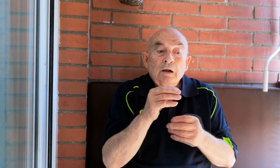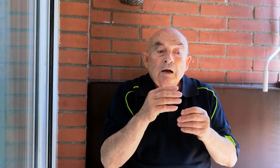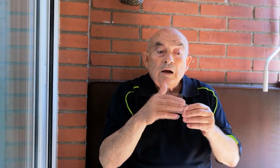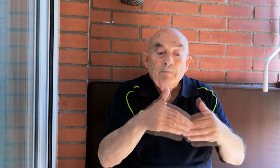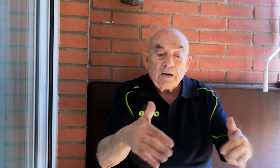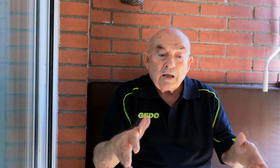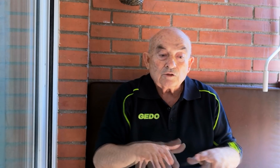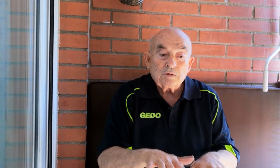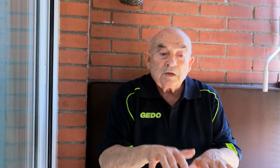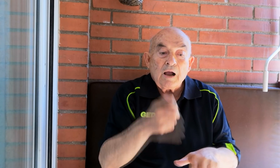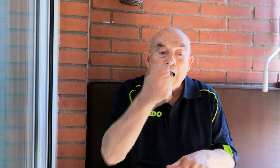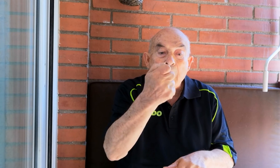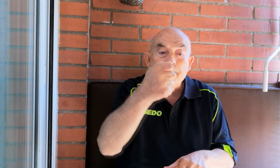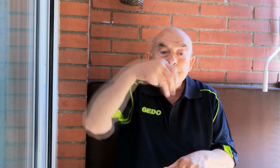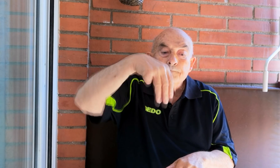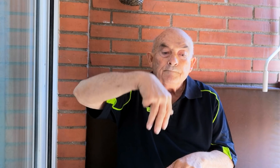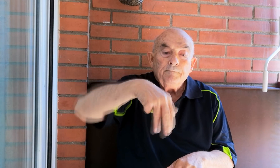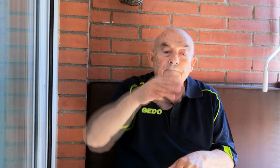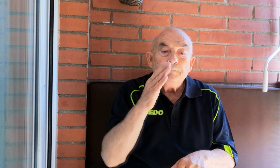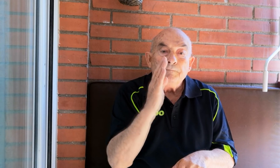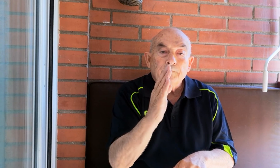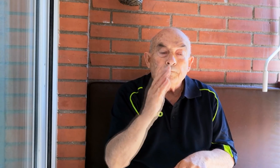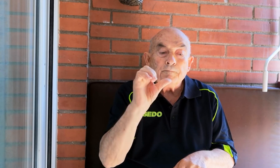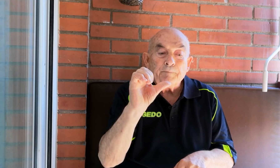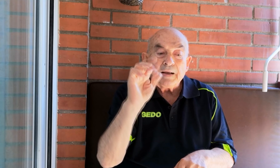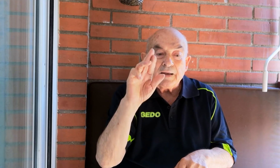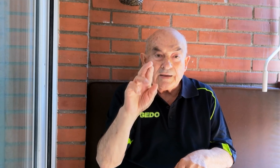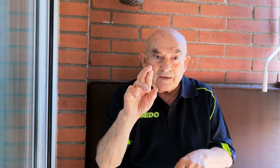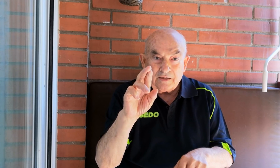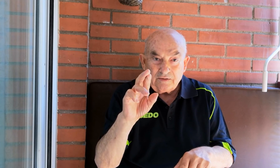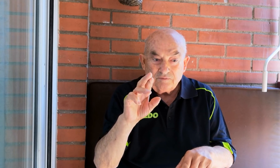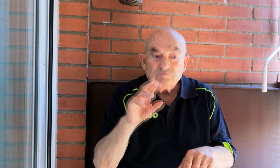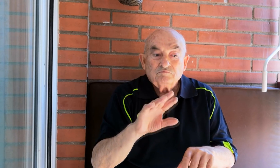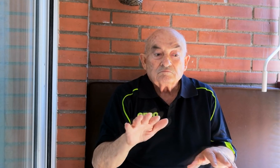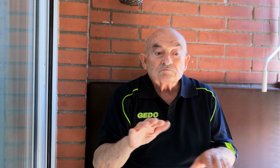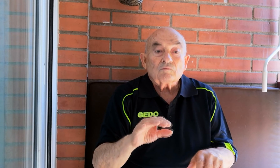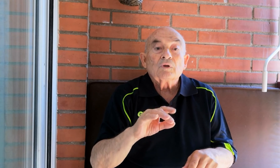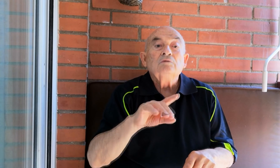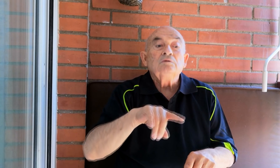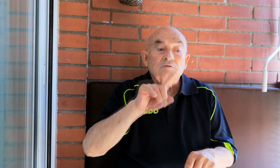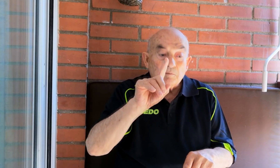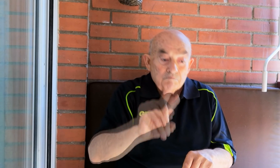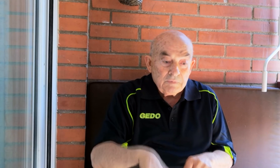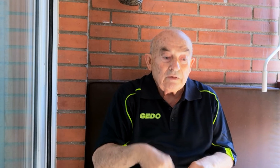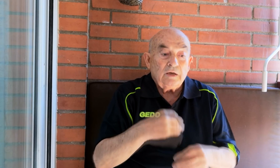vam aconseguir una subvenció per poder disposar dels aparells Teletext Amper.